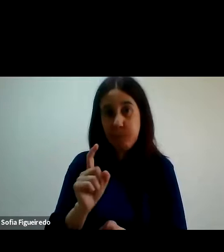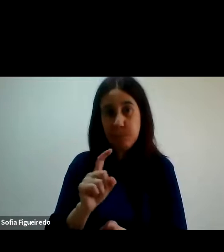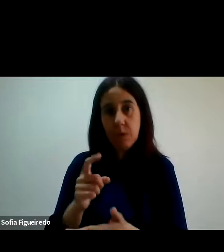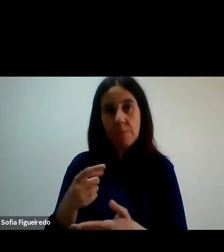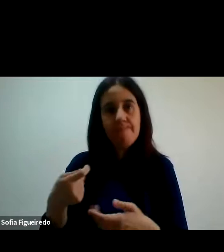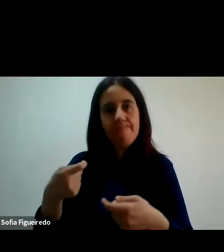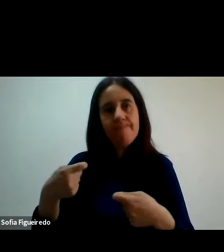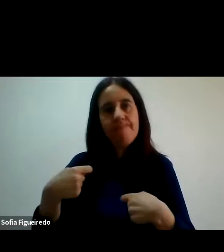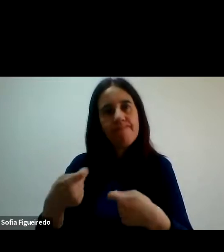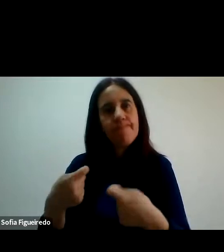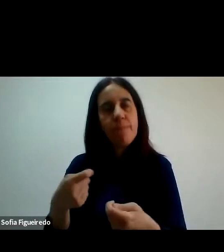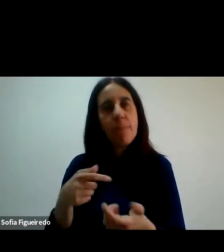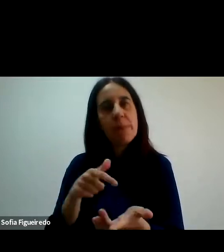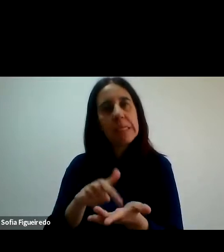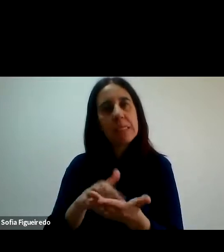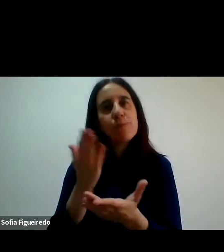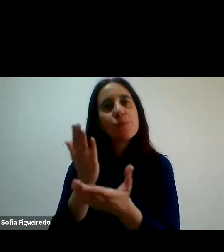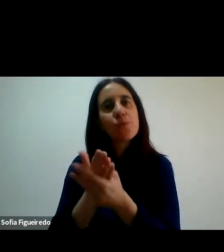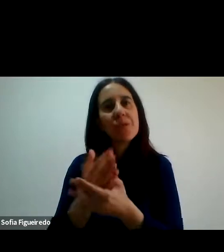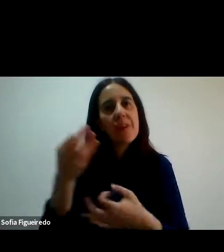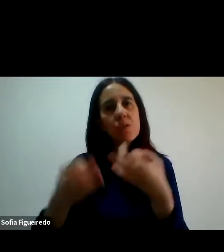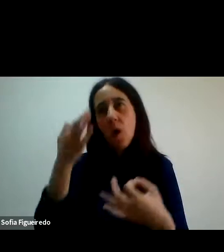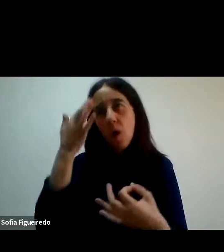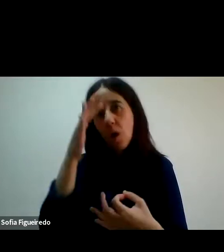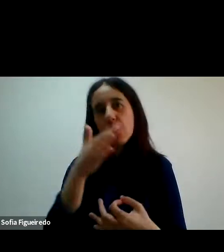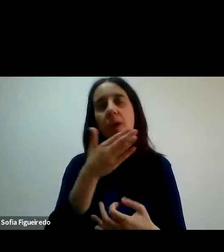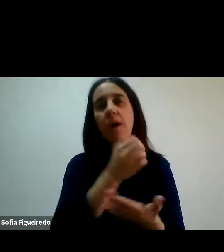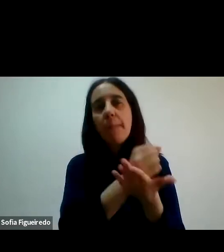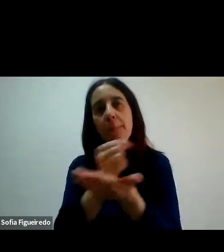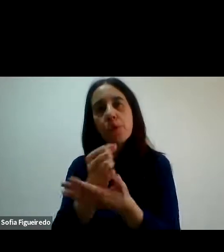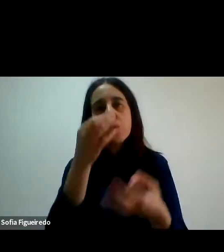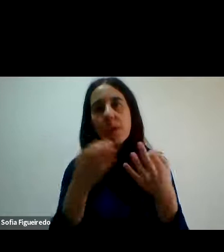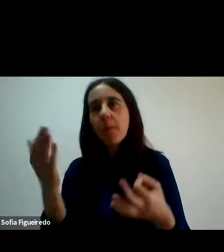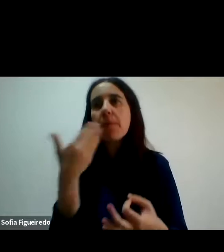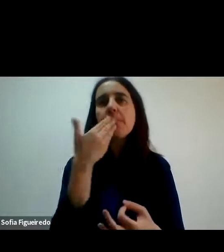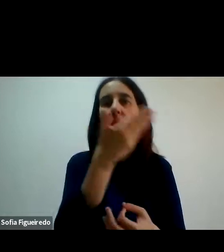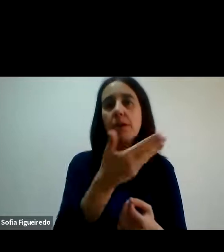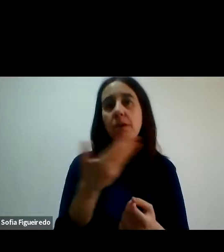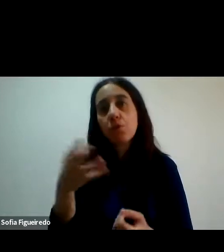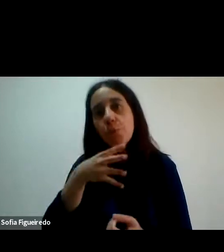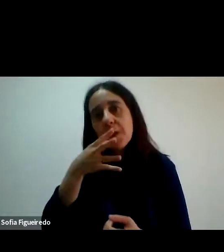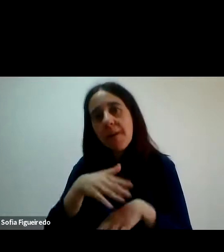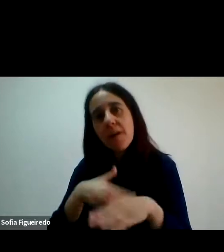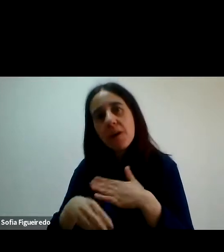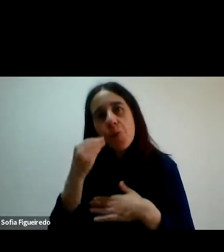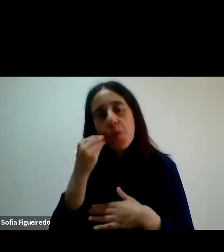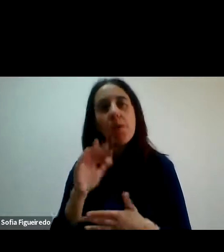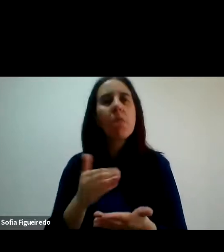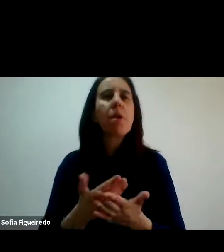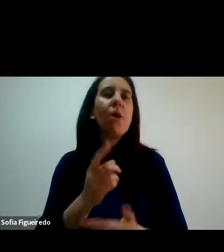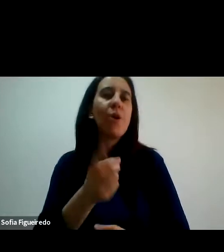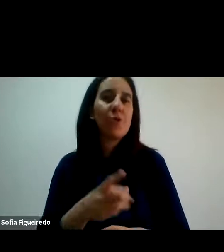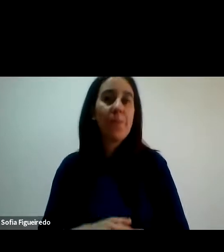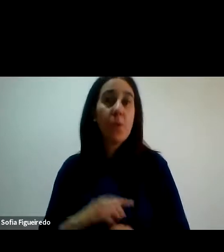custas daquele processo, podem pedir apoio judiciário. Então, explicar como é que isso é feito. E qual é que foi o resultado? No